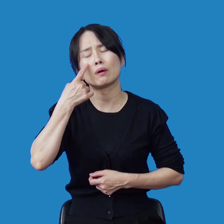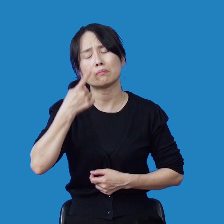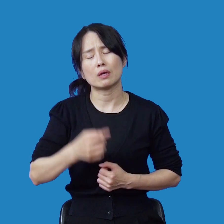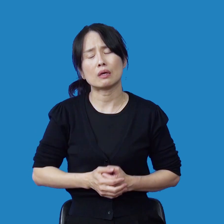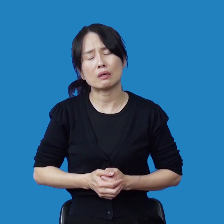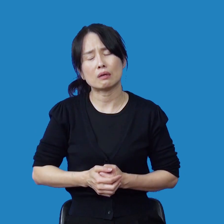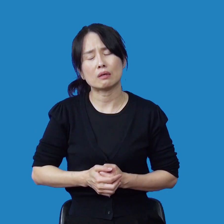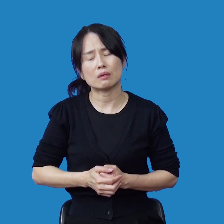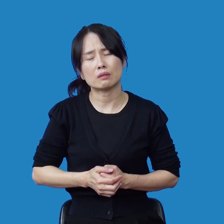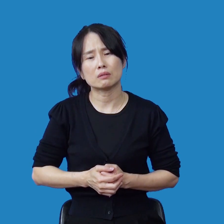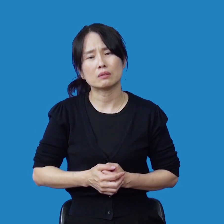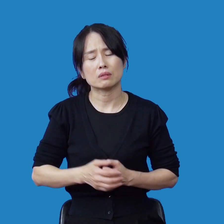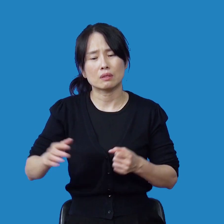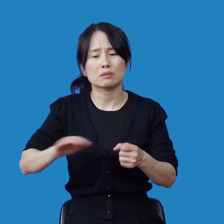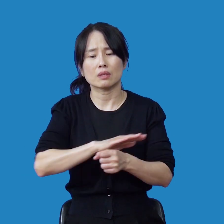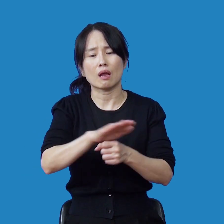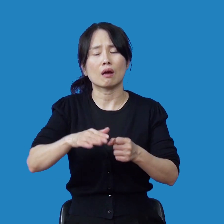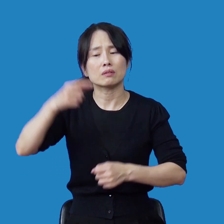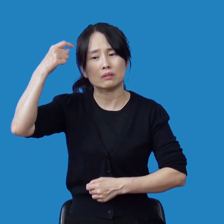그것이 사랑입니다.